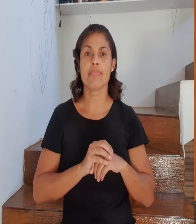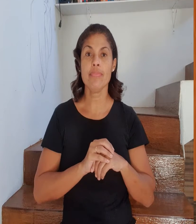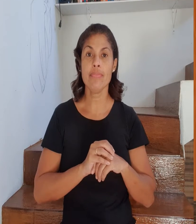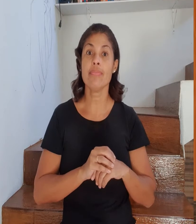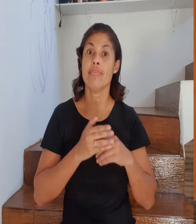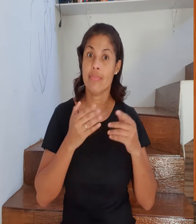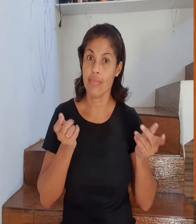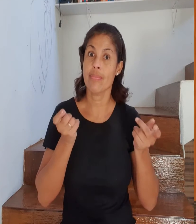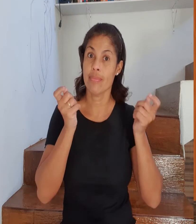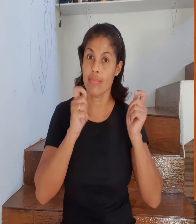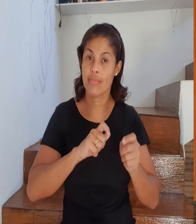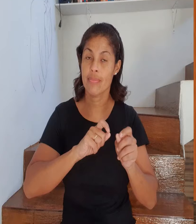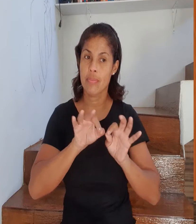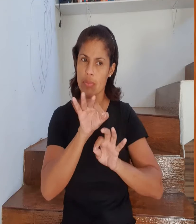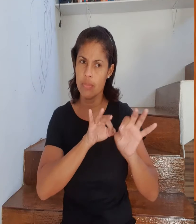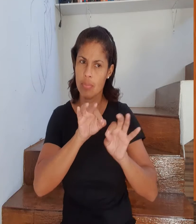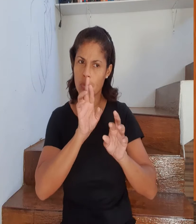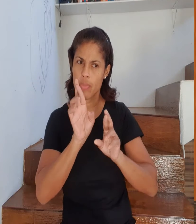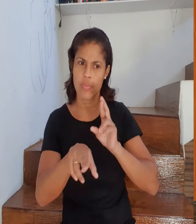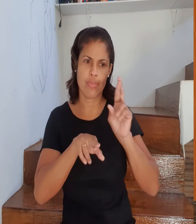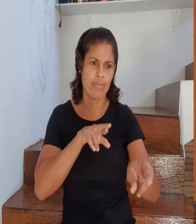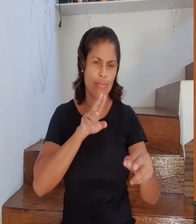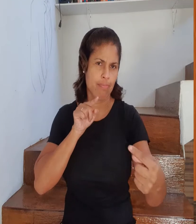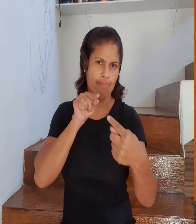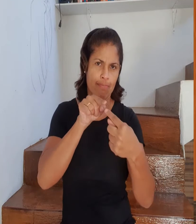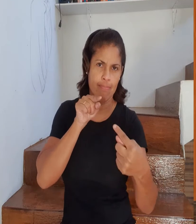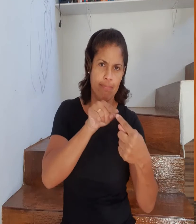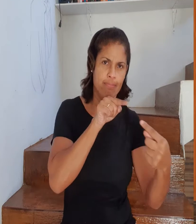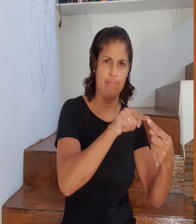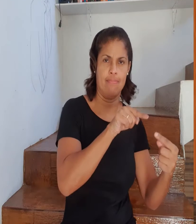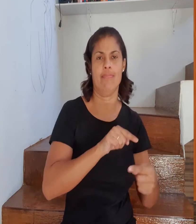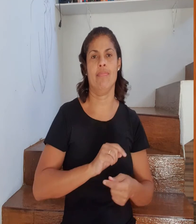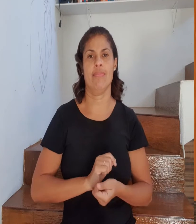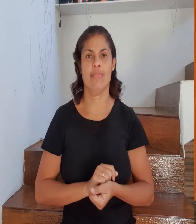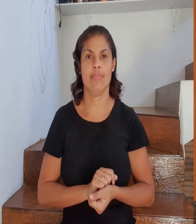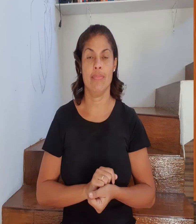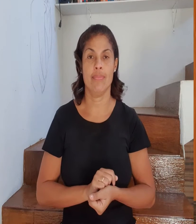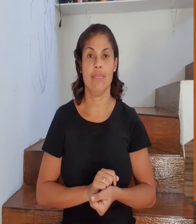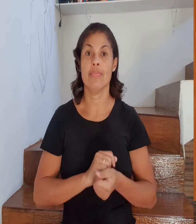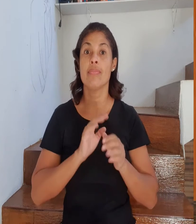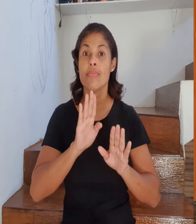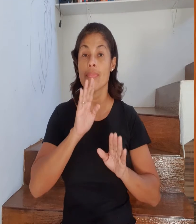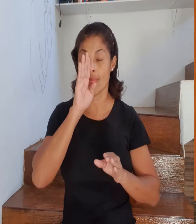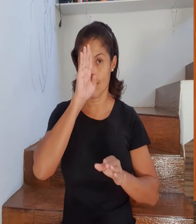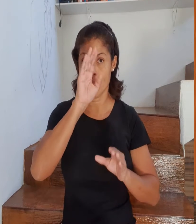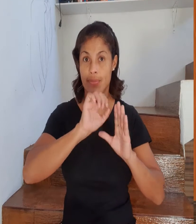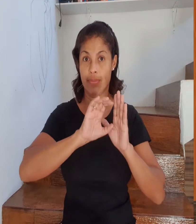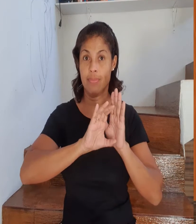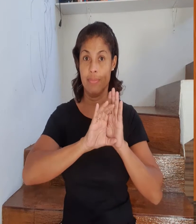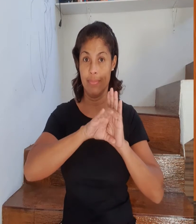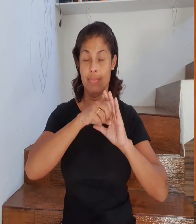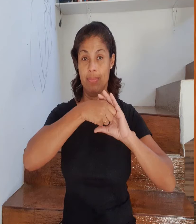micro-organismo agressor e, assim, elaborar uma resposta altamente especializada. Mas a